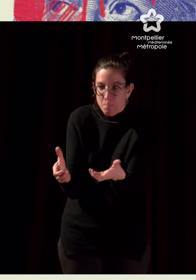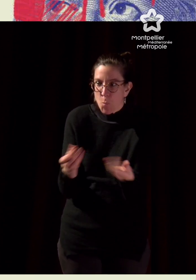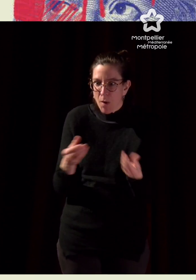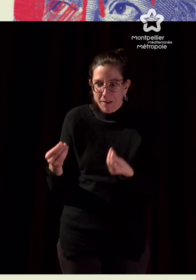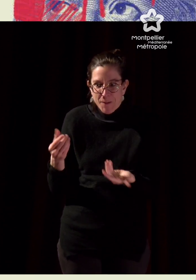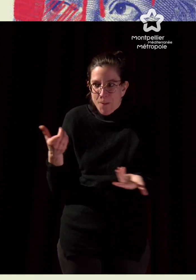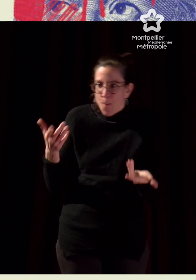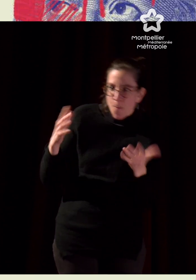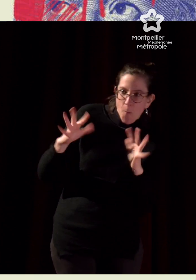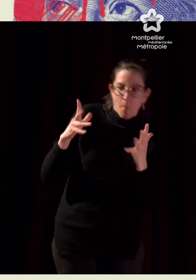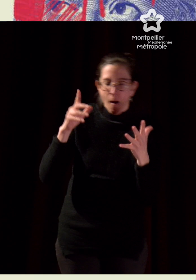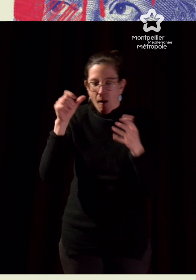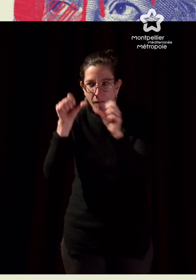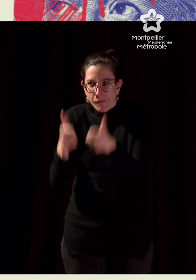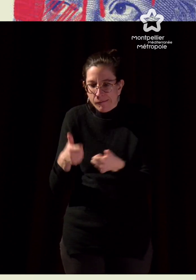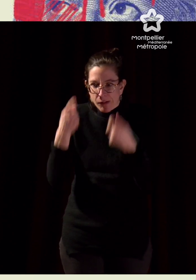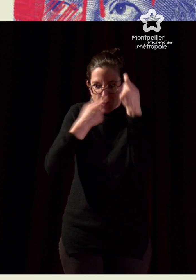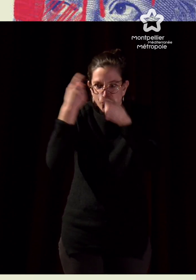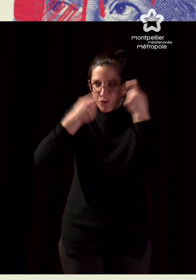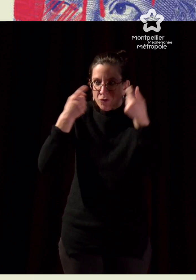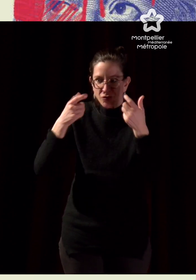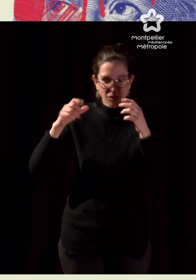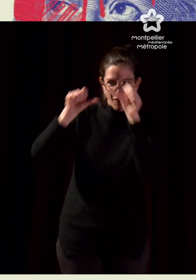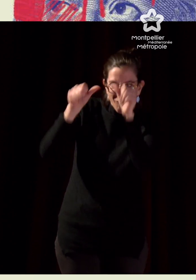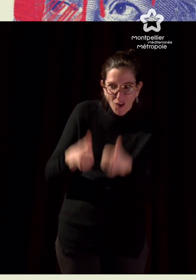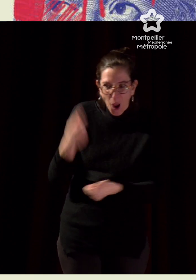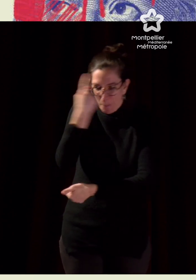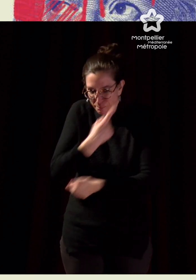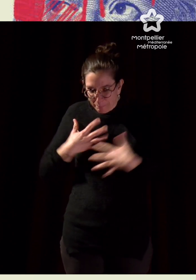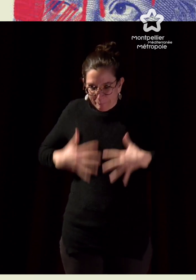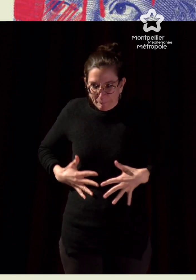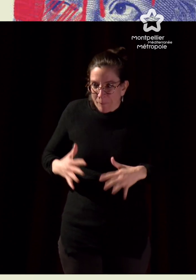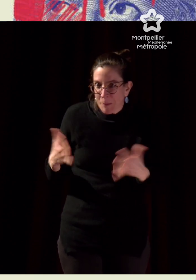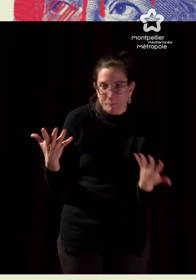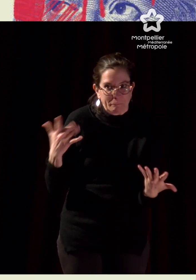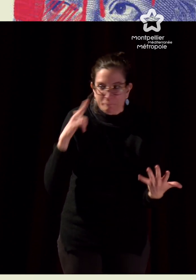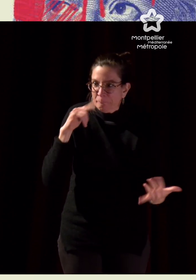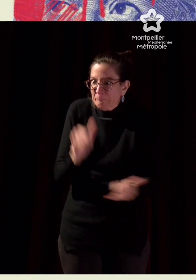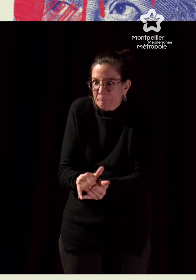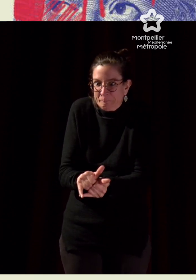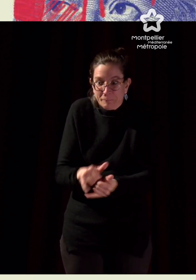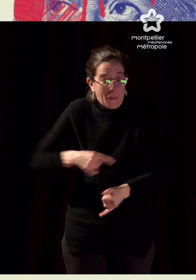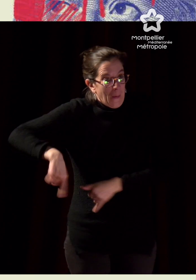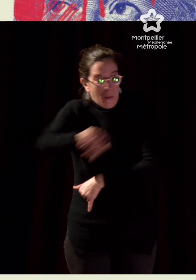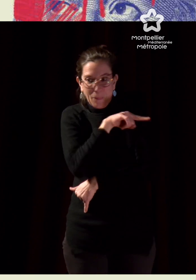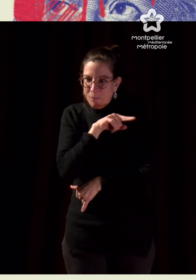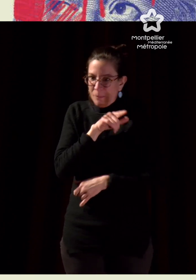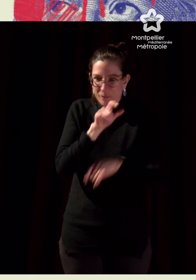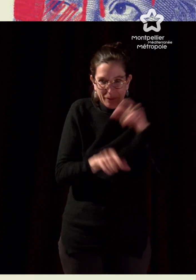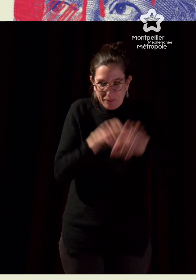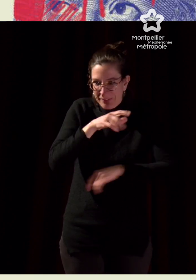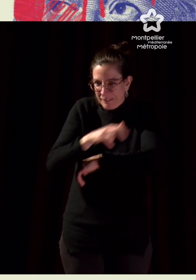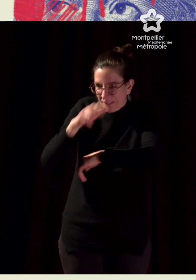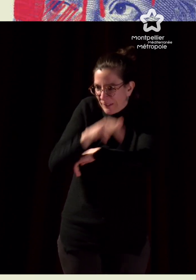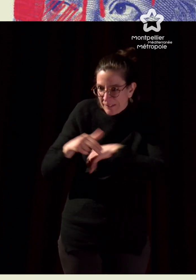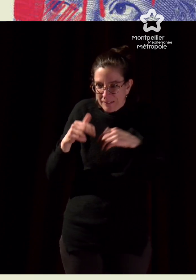course à trouver Denisova, quoi. Donc on a l'ADN et là voilà, il y a tous les paléanthropologues qui fouillent pour arriver à le trouver. Et il y en